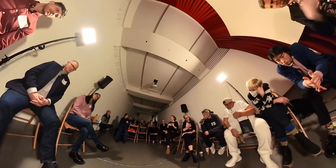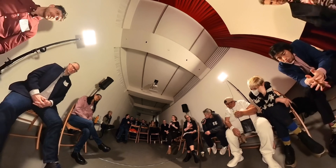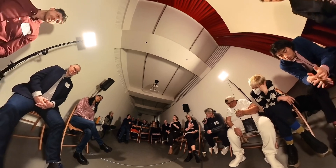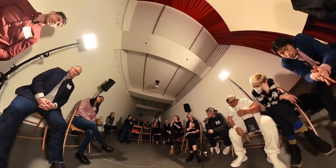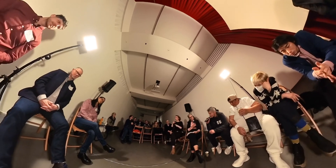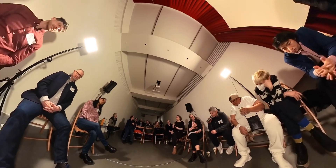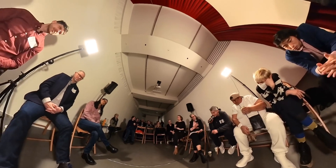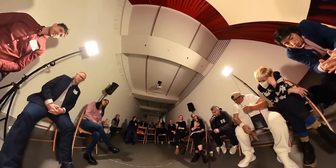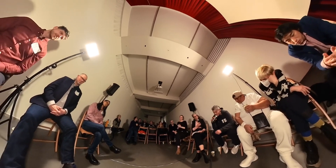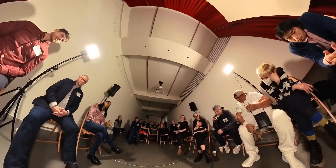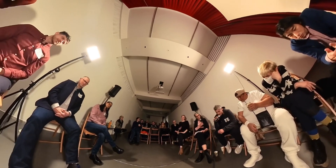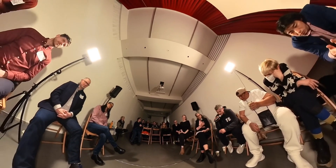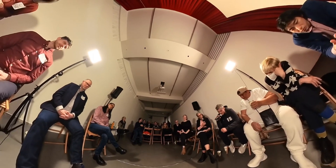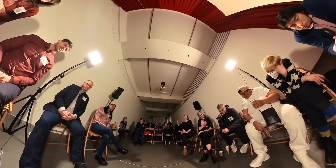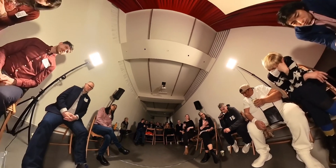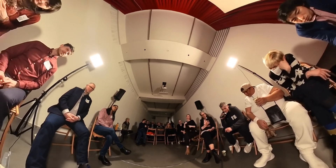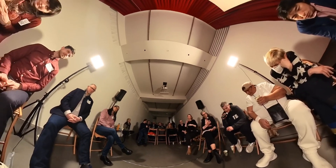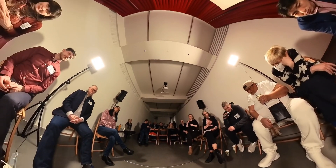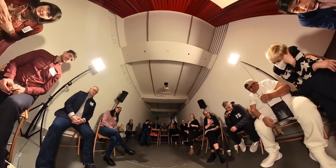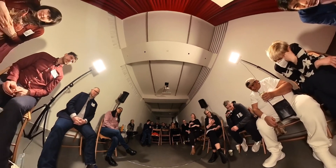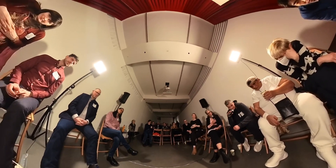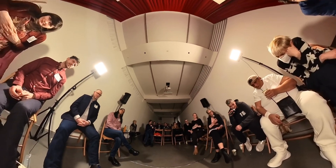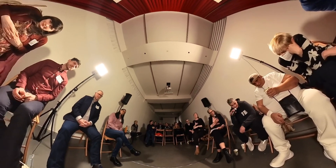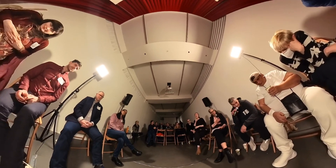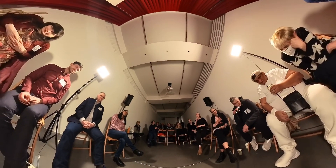ne. Určitě ne. Jakoby já se snažím,